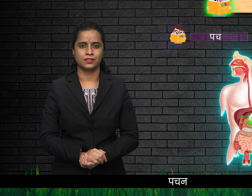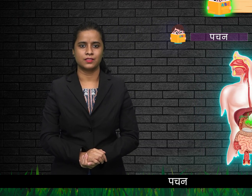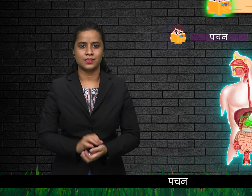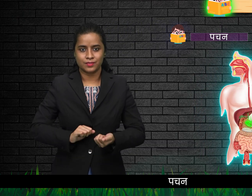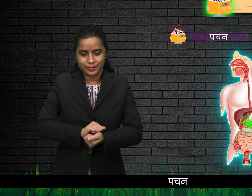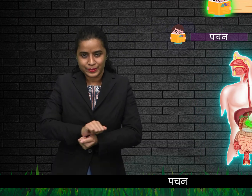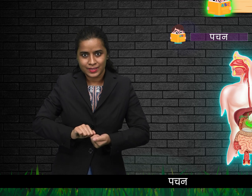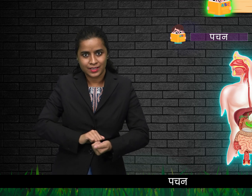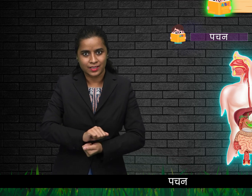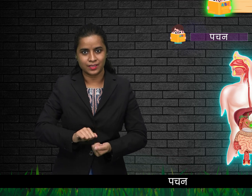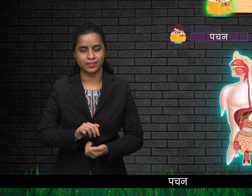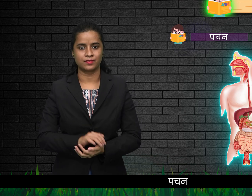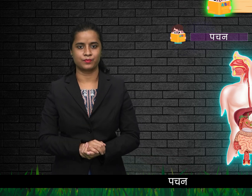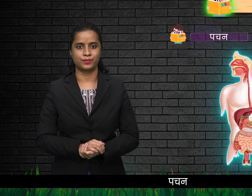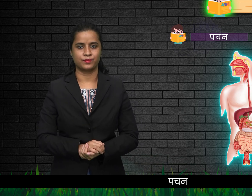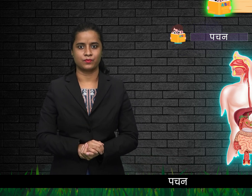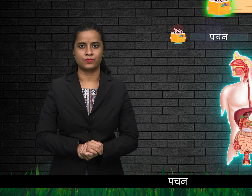पचन,